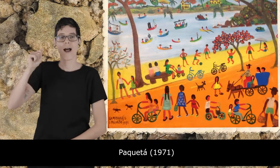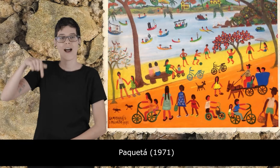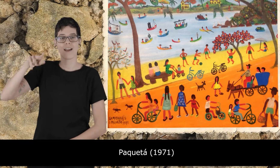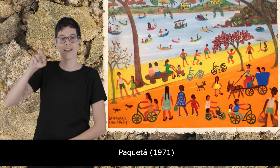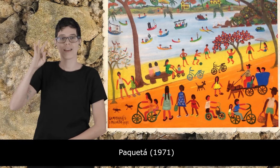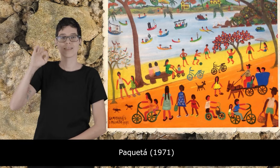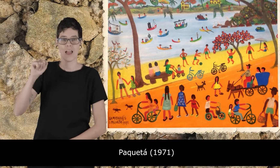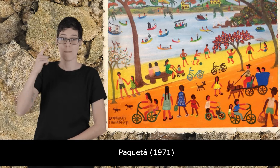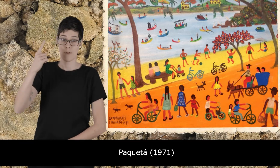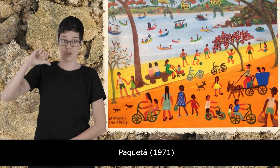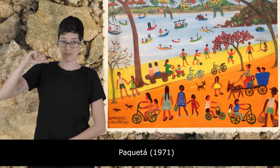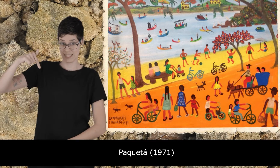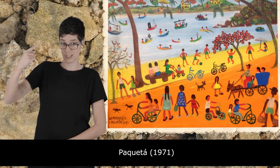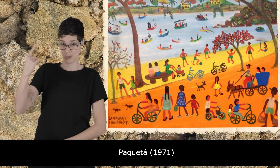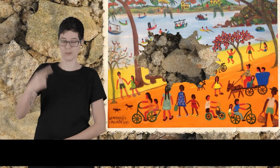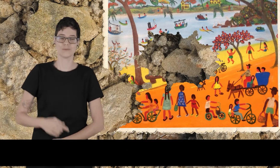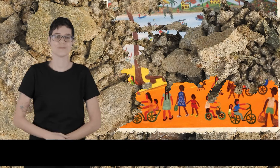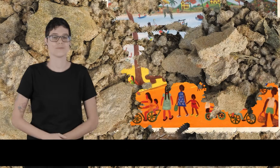Paquetá, 1971.